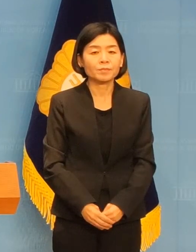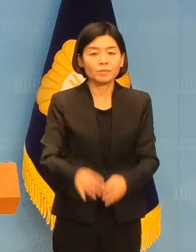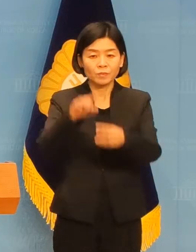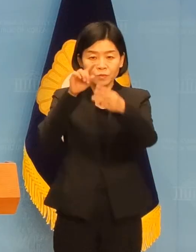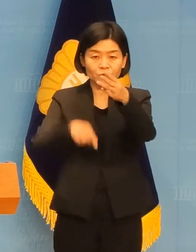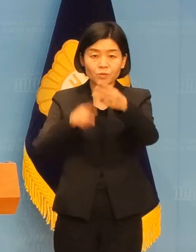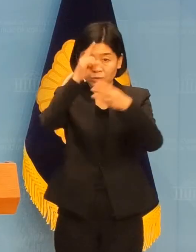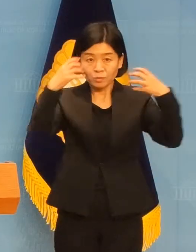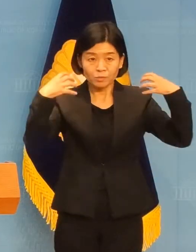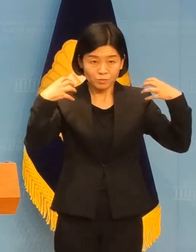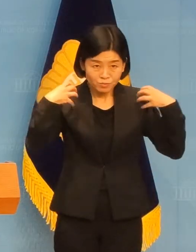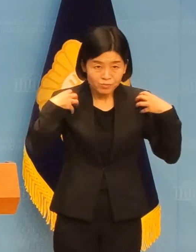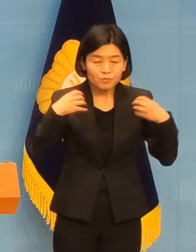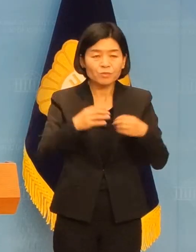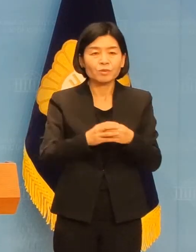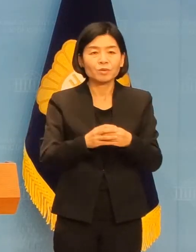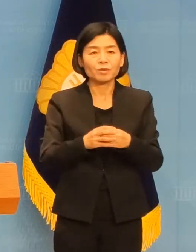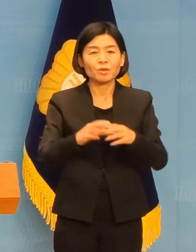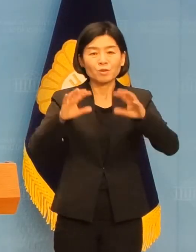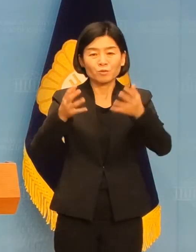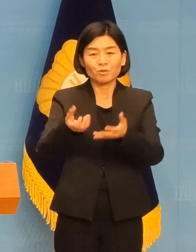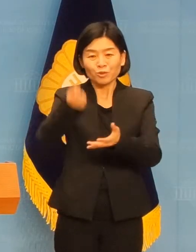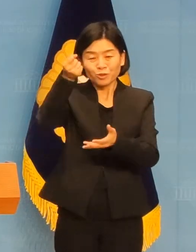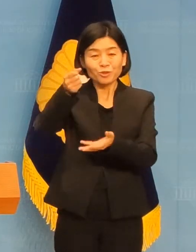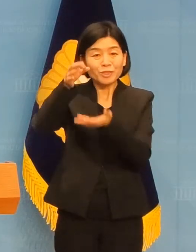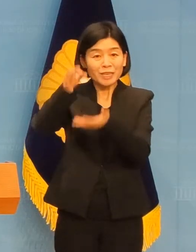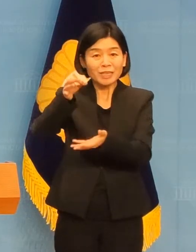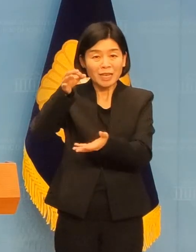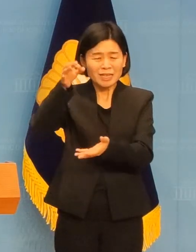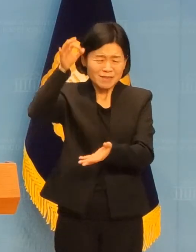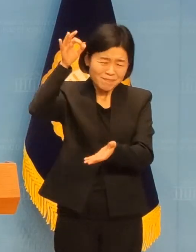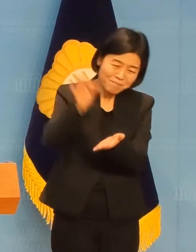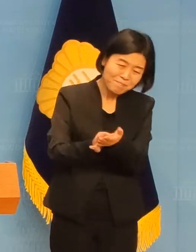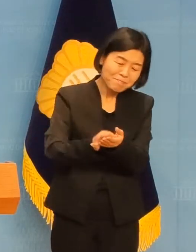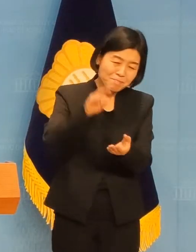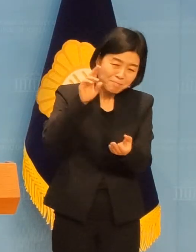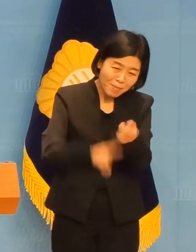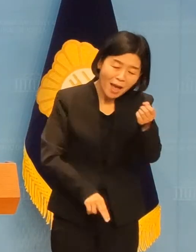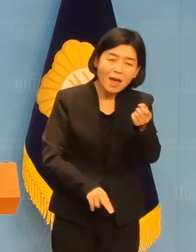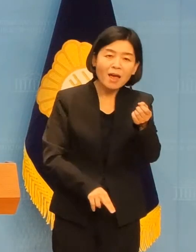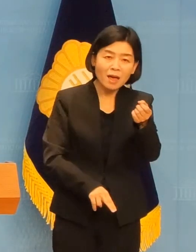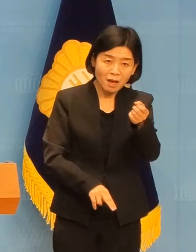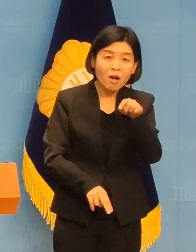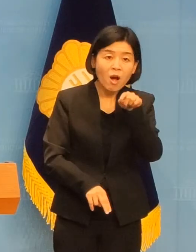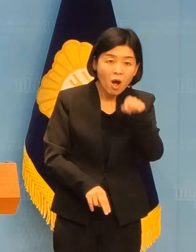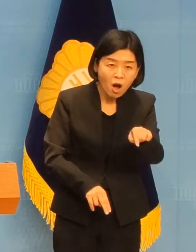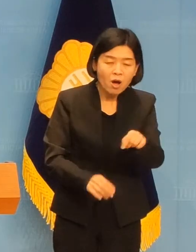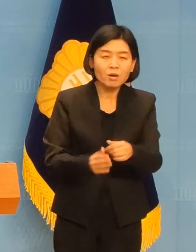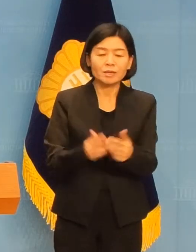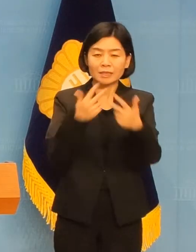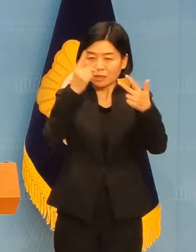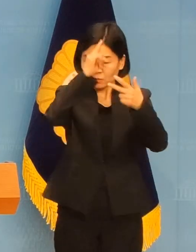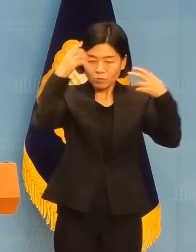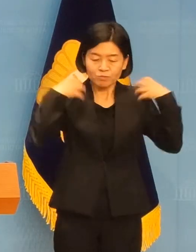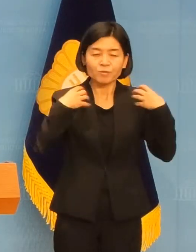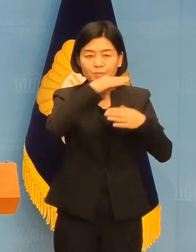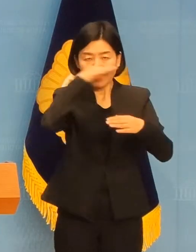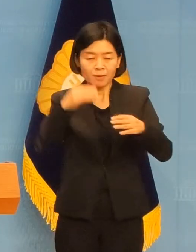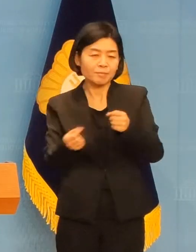윤석열 정부가 헐값에 팔아버린 국유재산, 이재명 정부가 바로잡겠습니다.